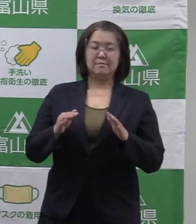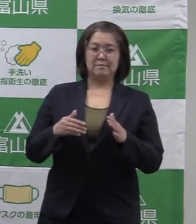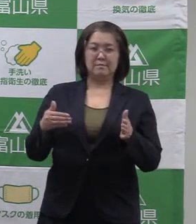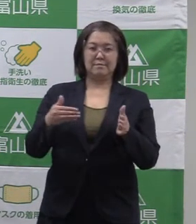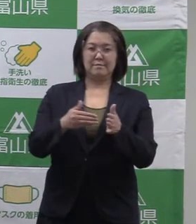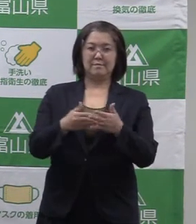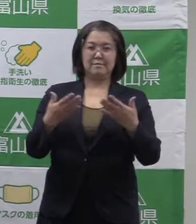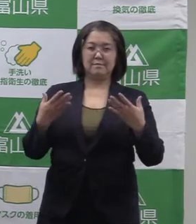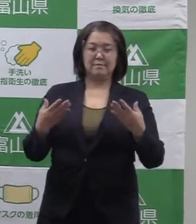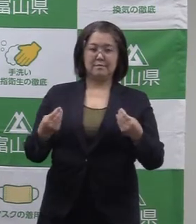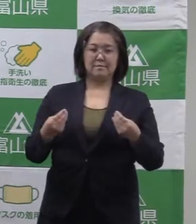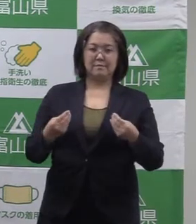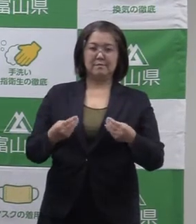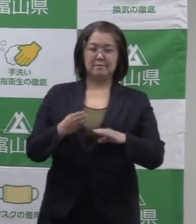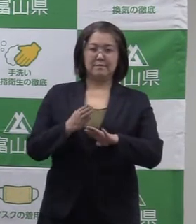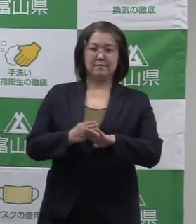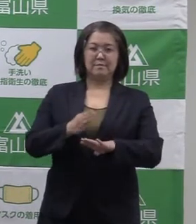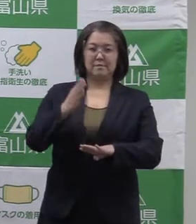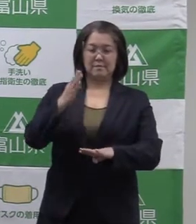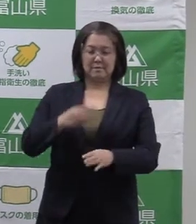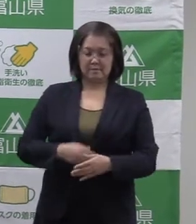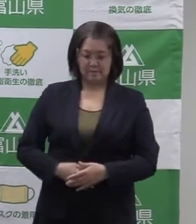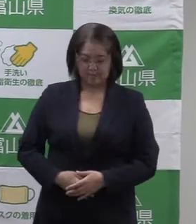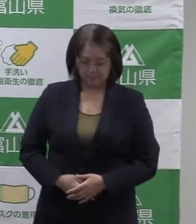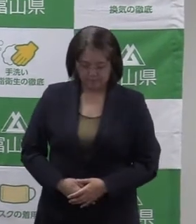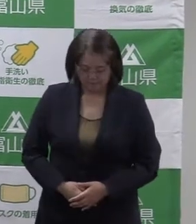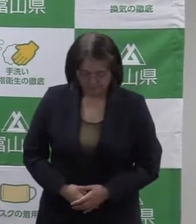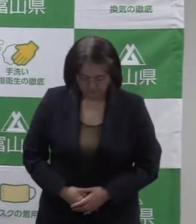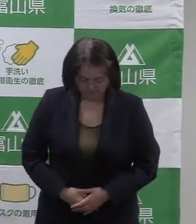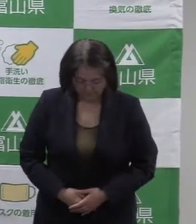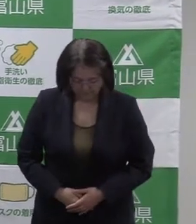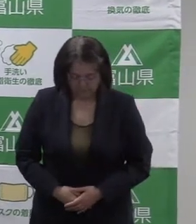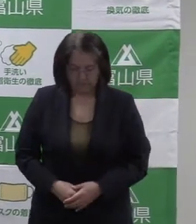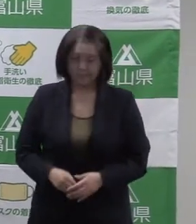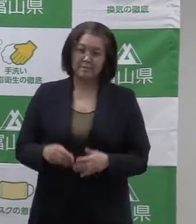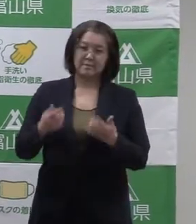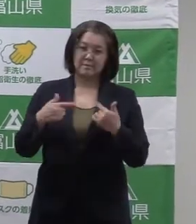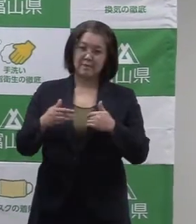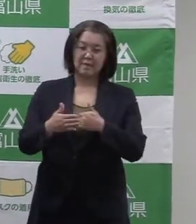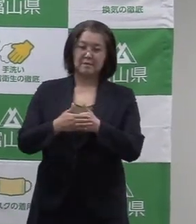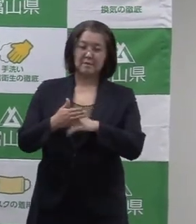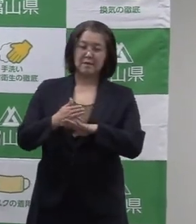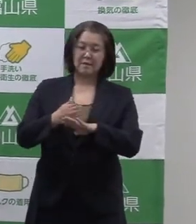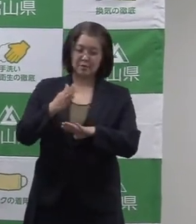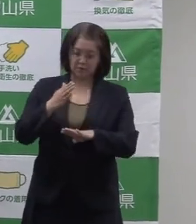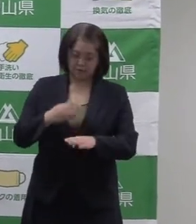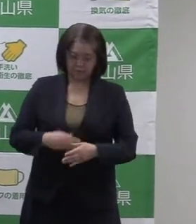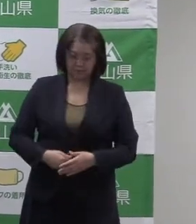それでは内容です。以上とさせていただきます。どうもありがとうございました。 どうもありがとうございました。